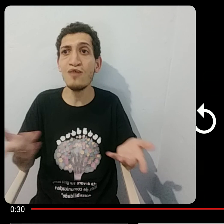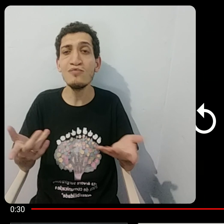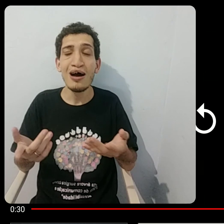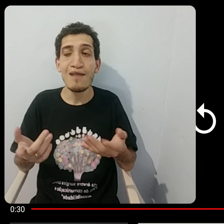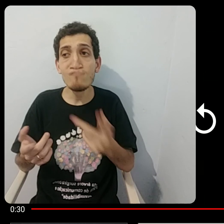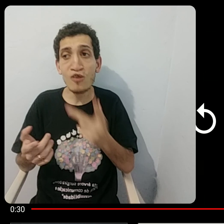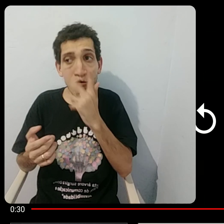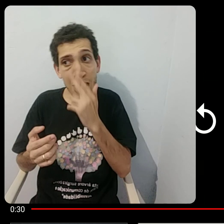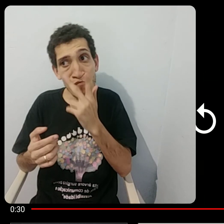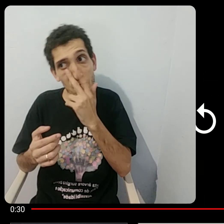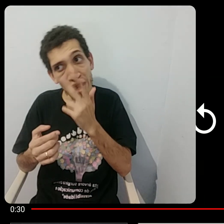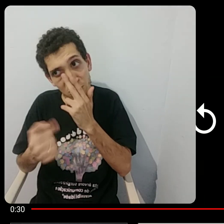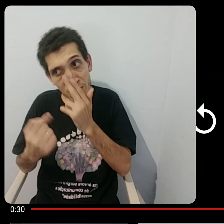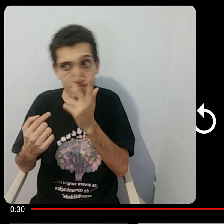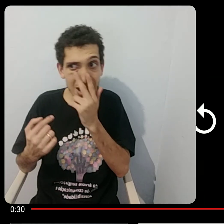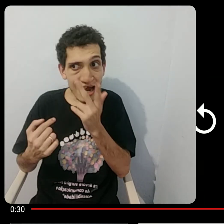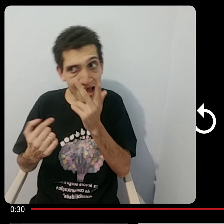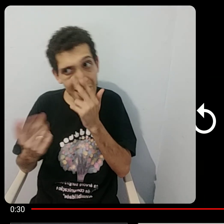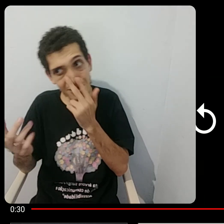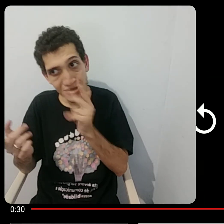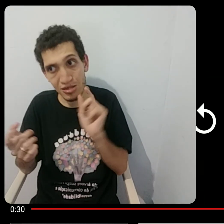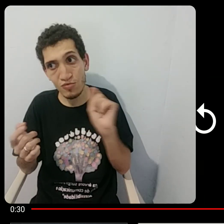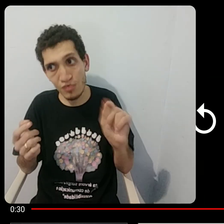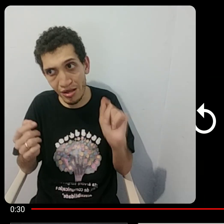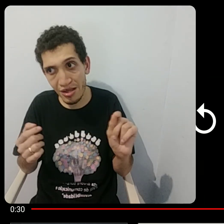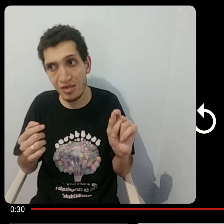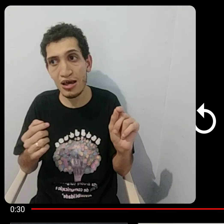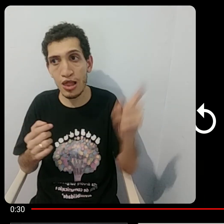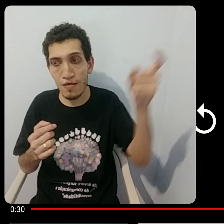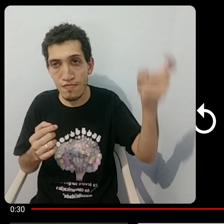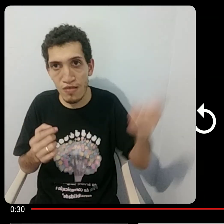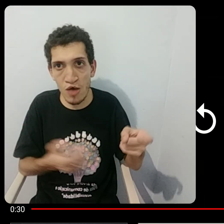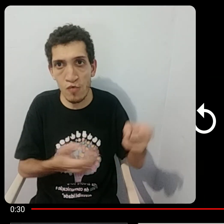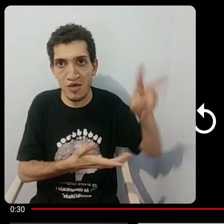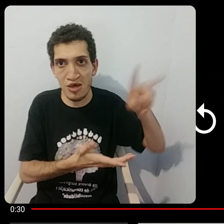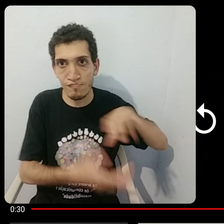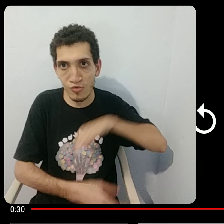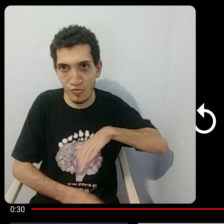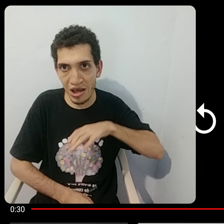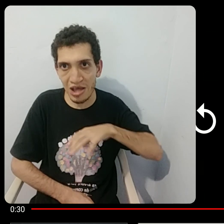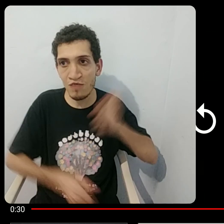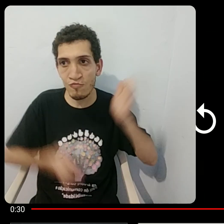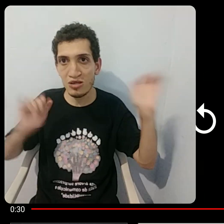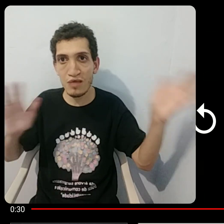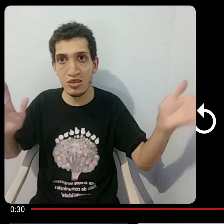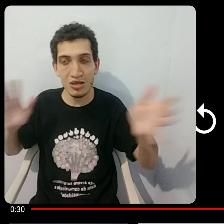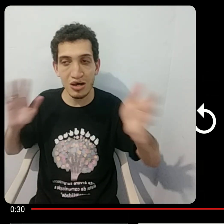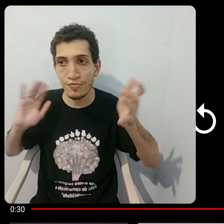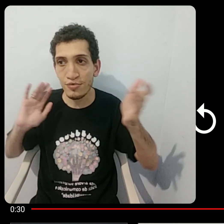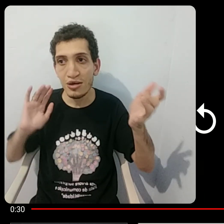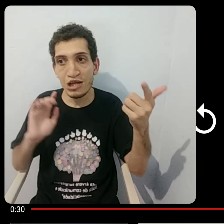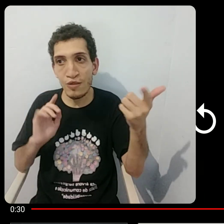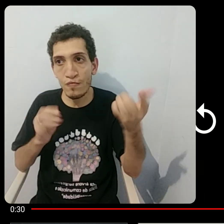Então, provavelmente, né, parece porque ela leu esse curso e foi finalizando e não